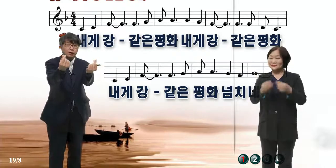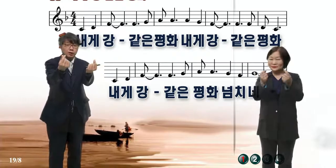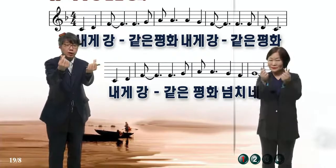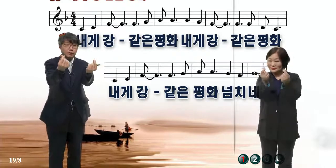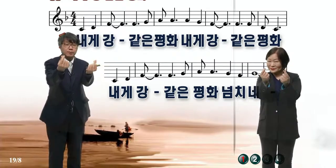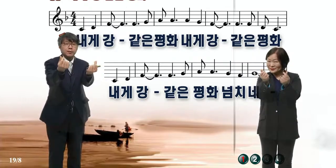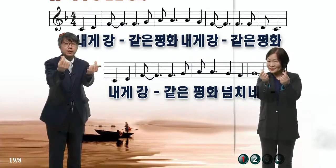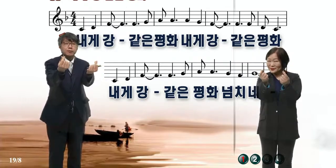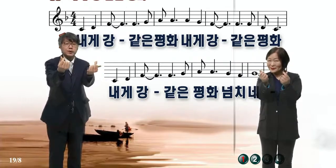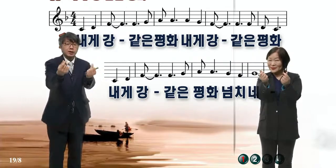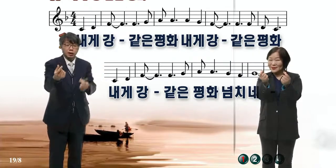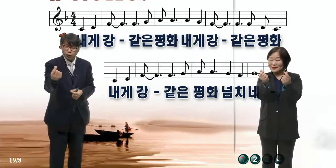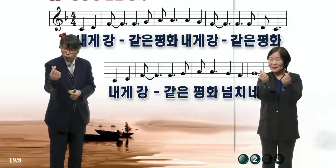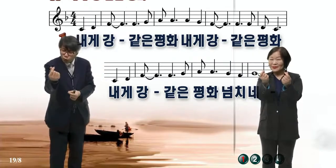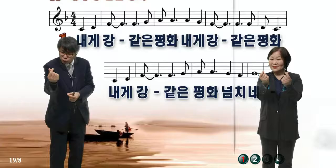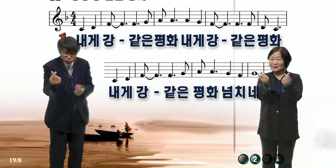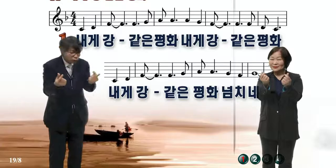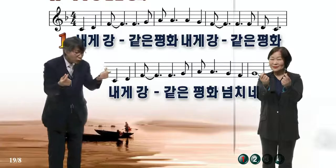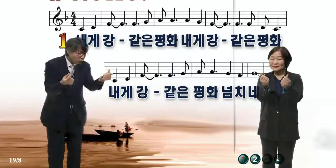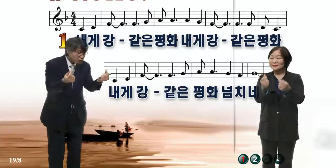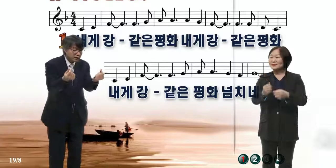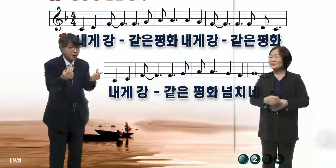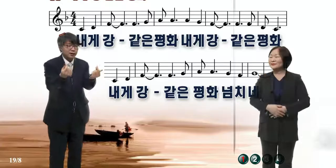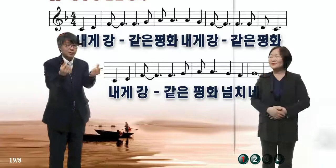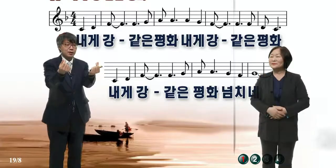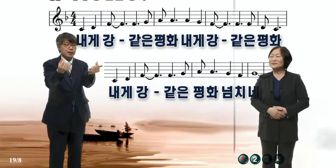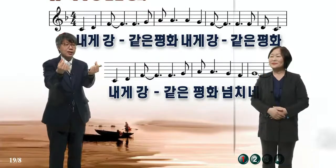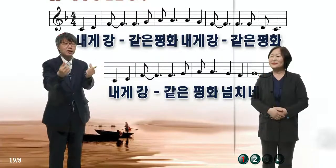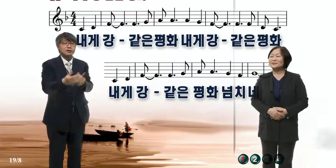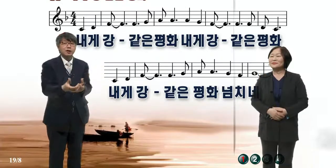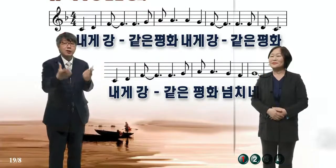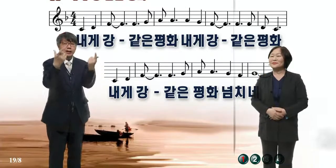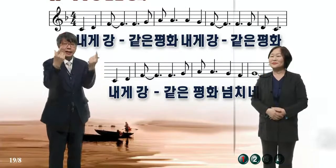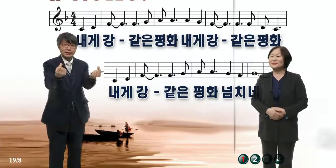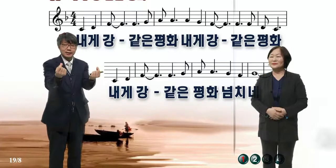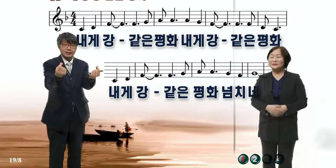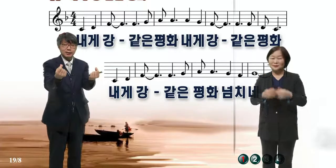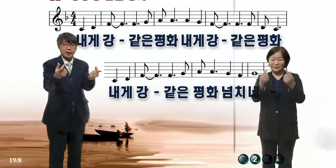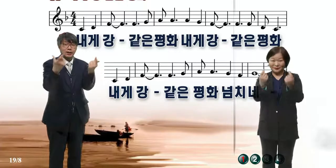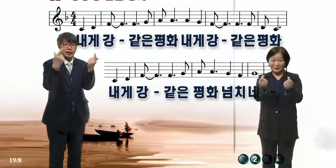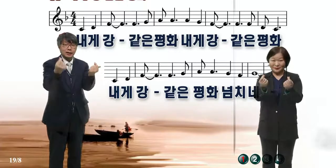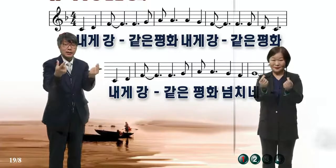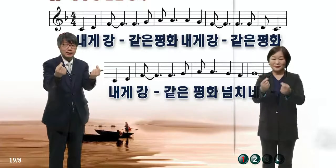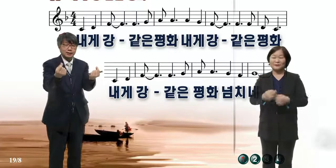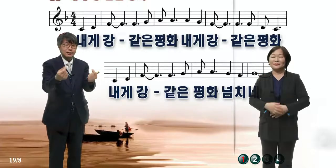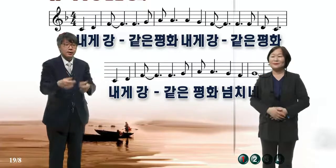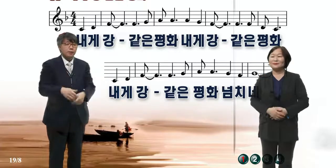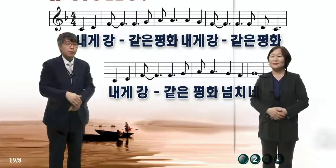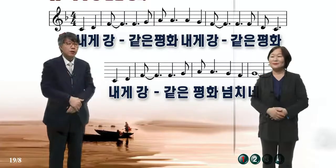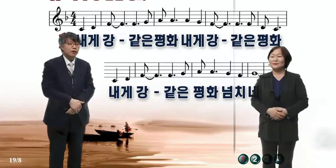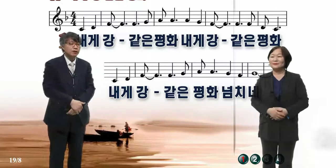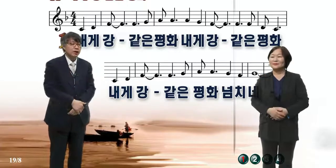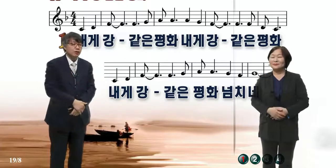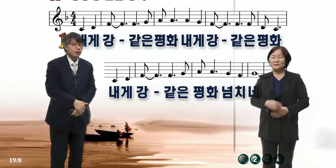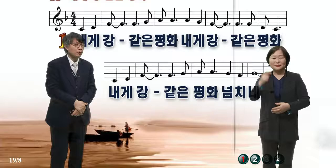이렇게 하면 비슷하다. 요거 비슷한 것 같아. 비슷하다. 이렇게 쓰는데 같은입니다. 같은. 평화는 어떻게 할까요?